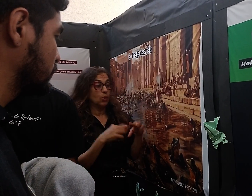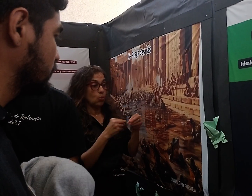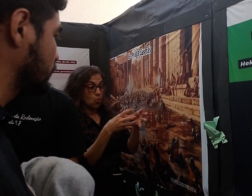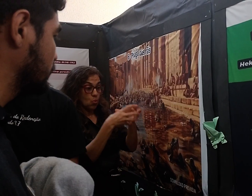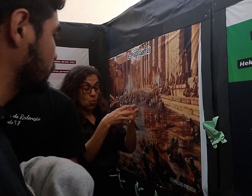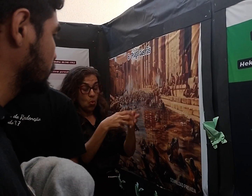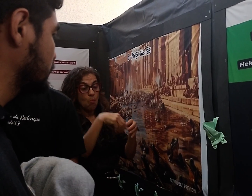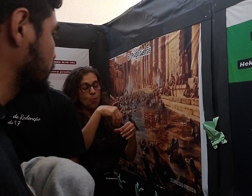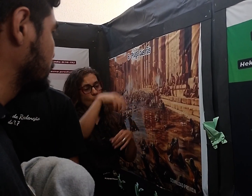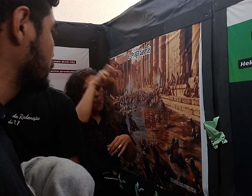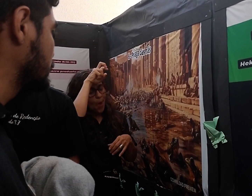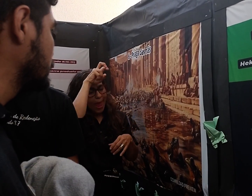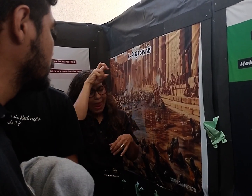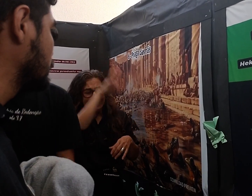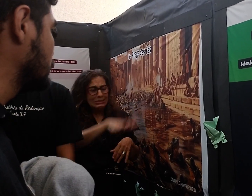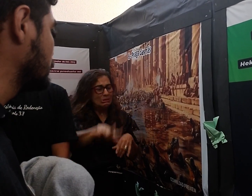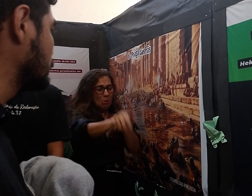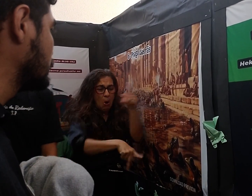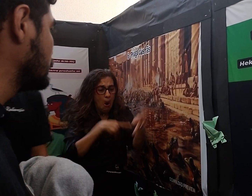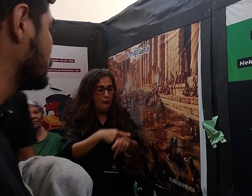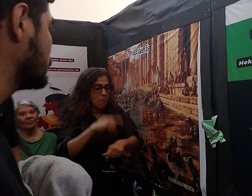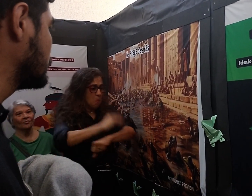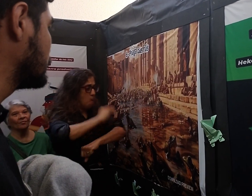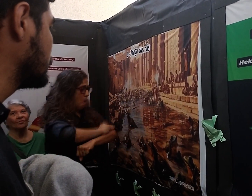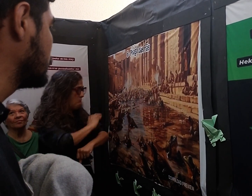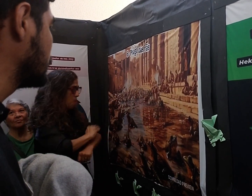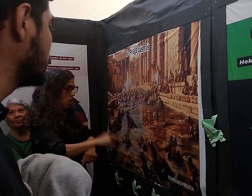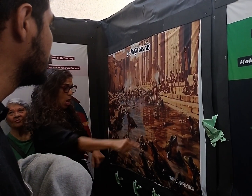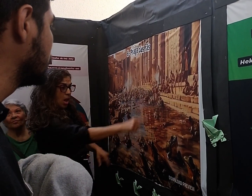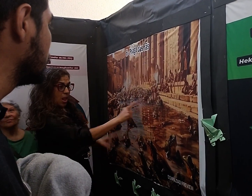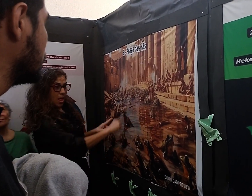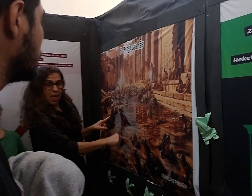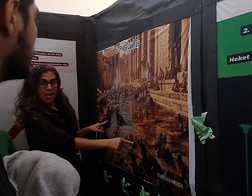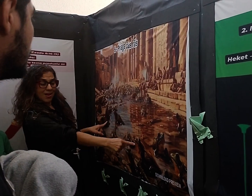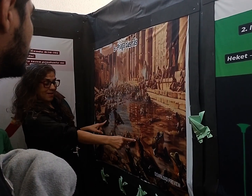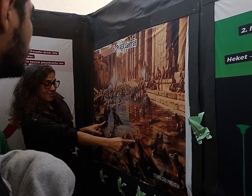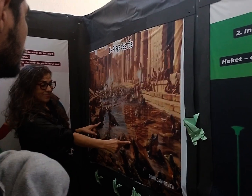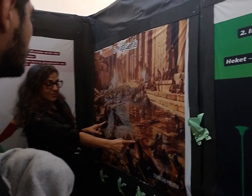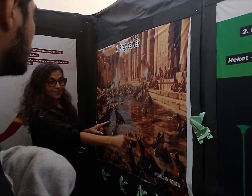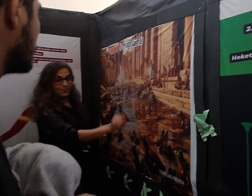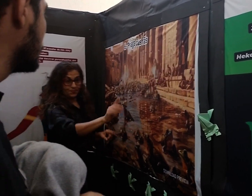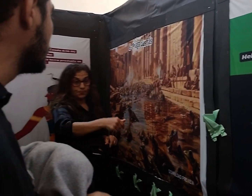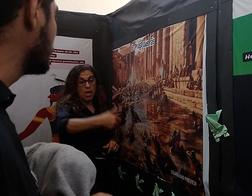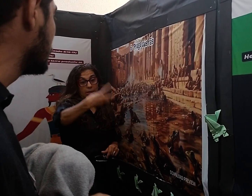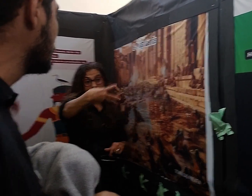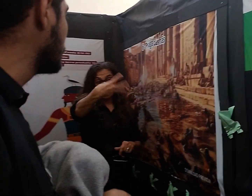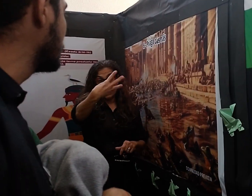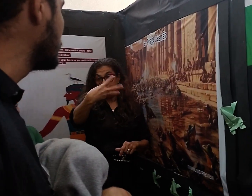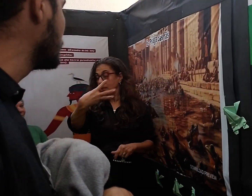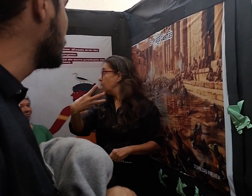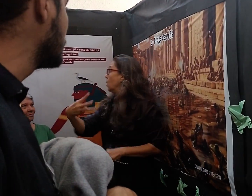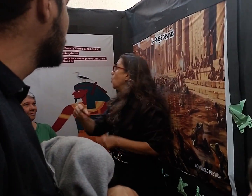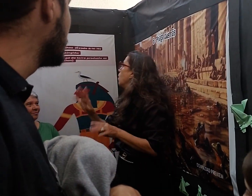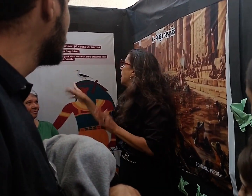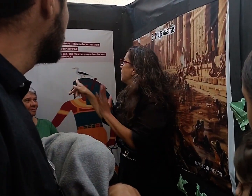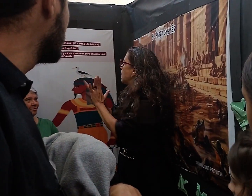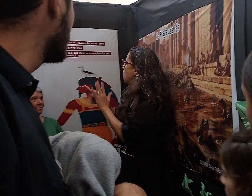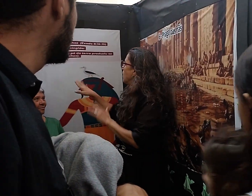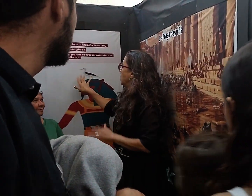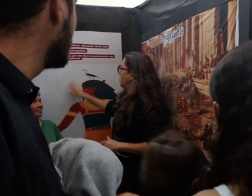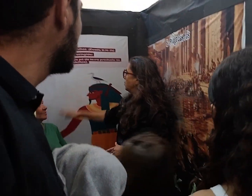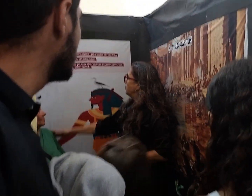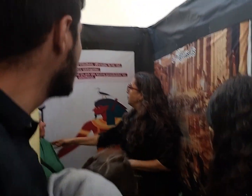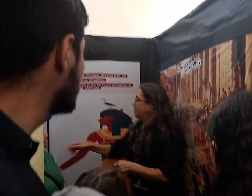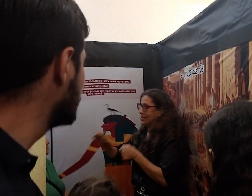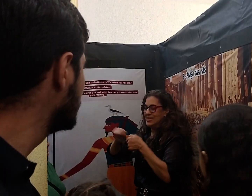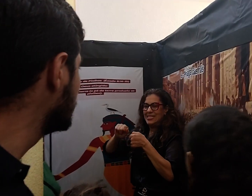Egito ficou uma infestação de rãs. A terceira praga é a infestação de piolhos. O deus atingido é